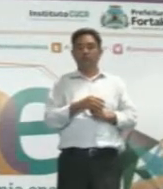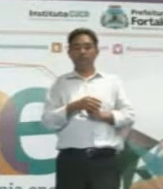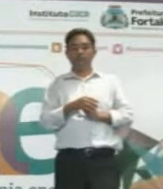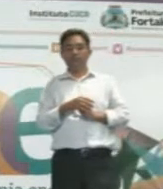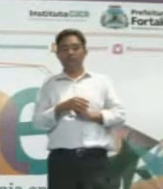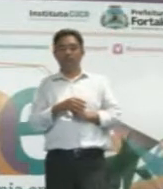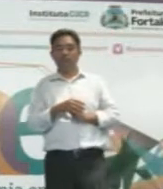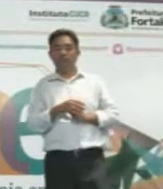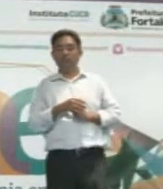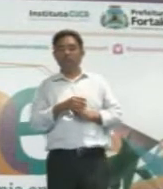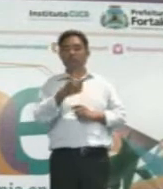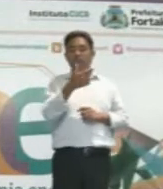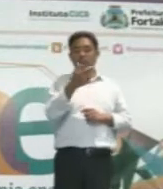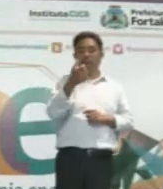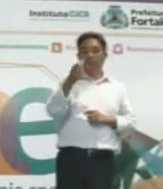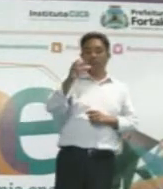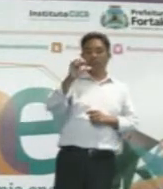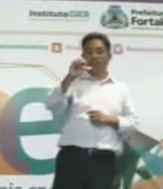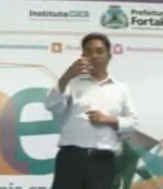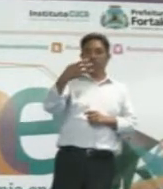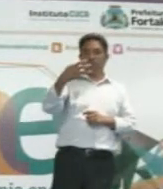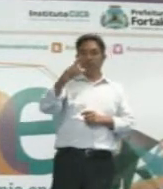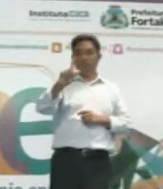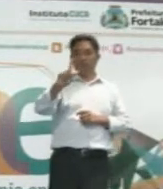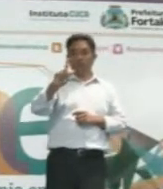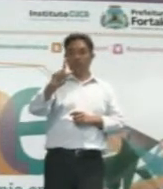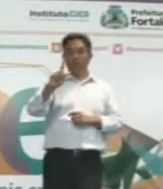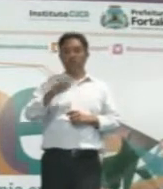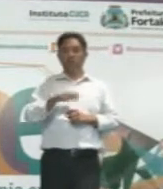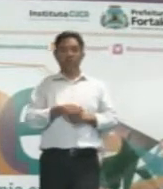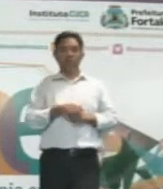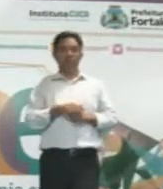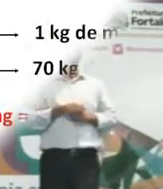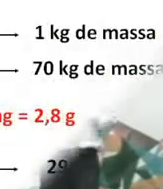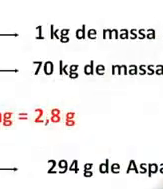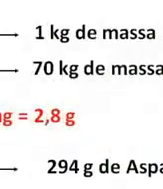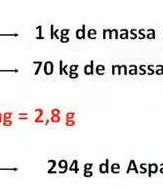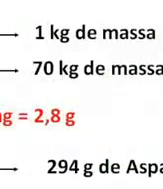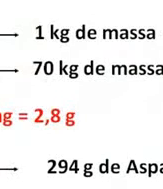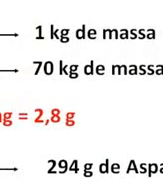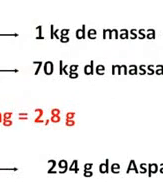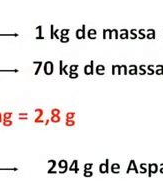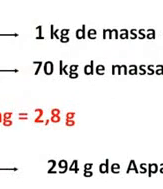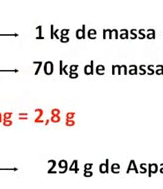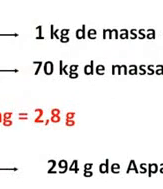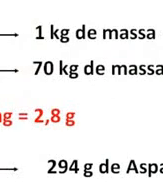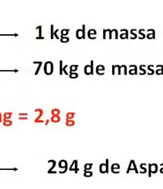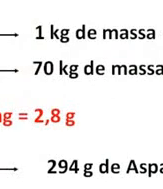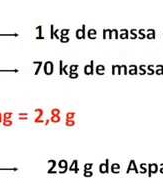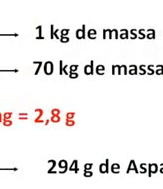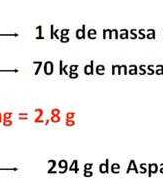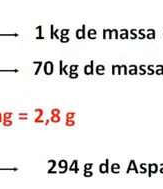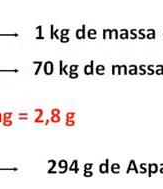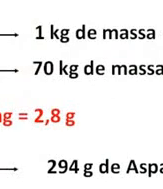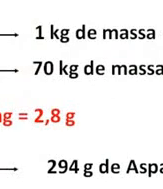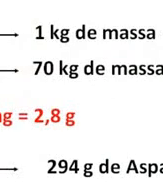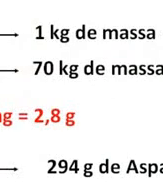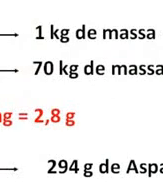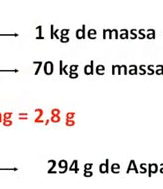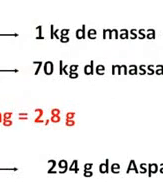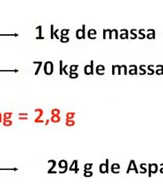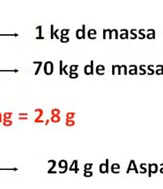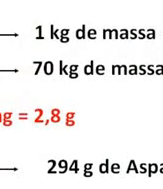do aspartame, 294 gramas por mol. Titi, então vem comigo agora, ó. Ele